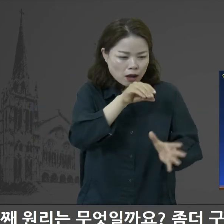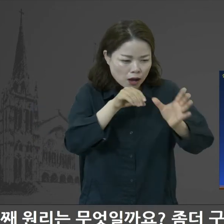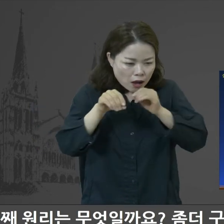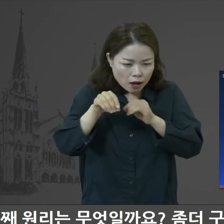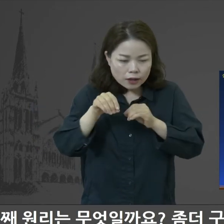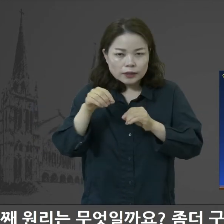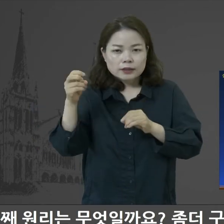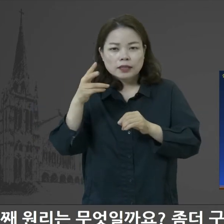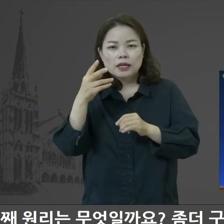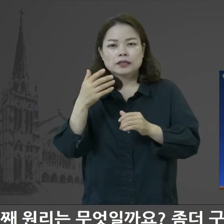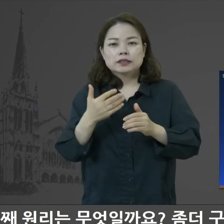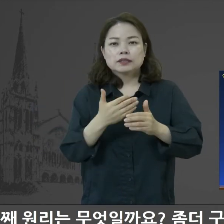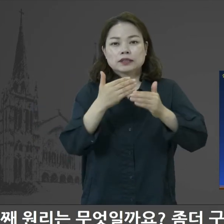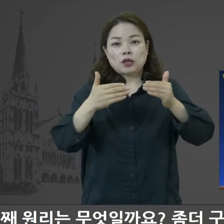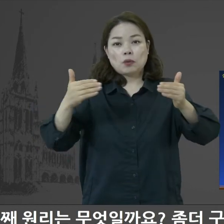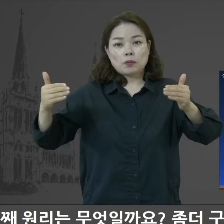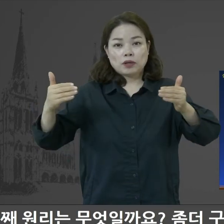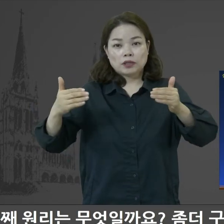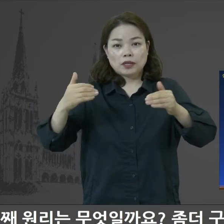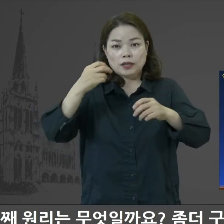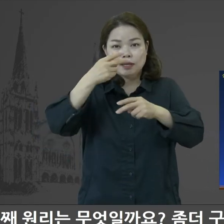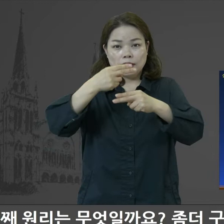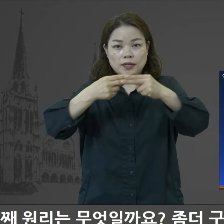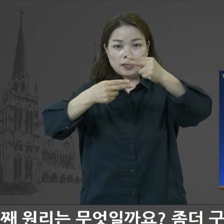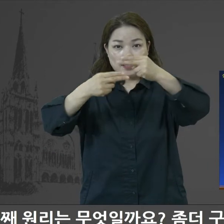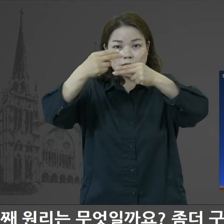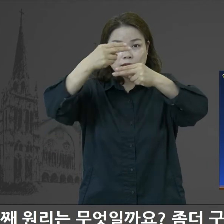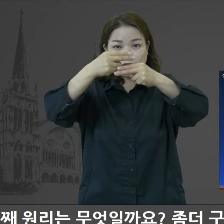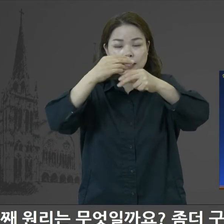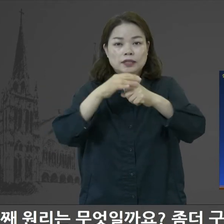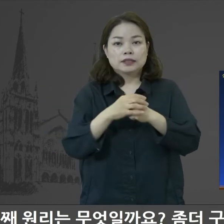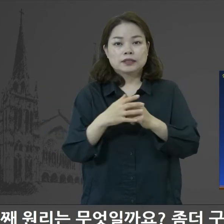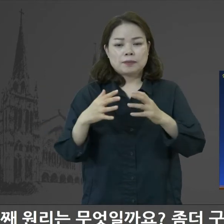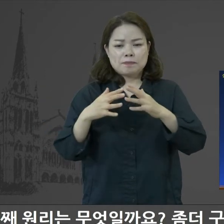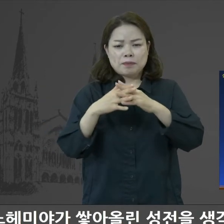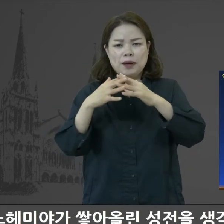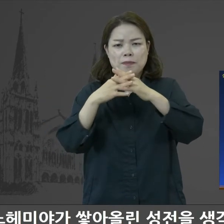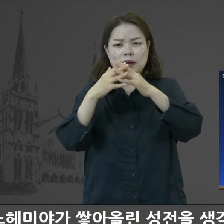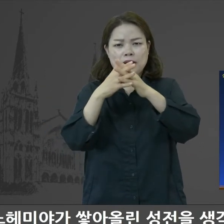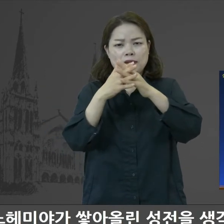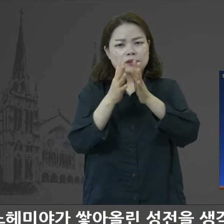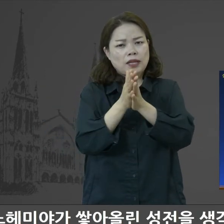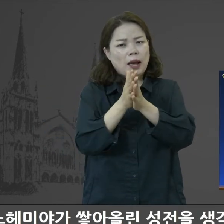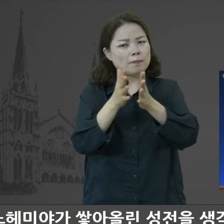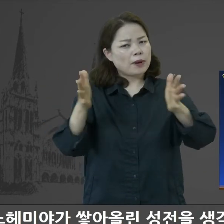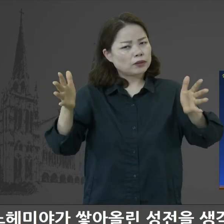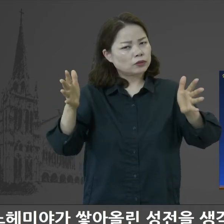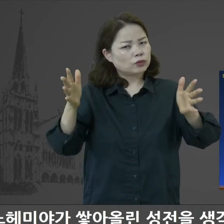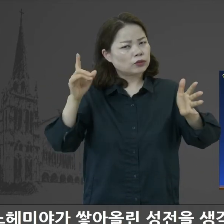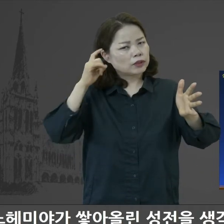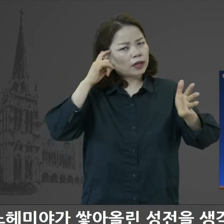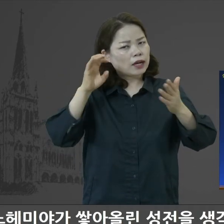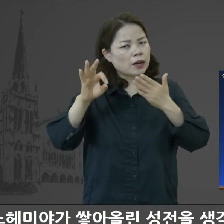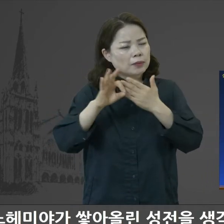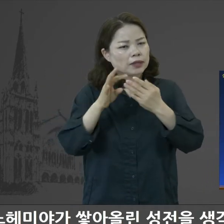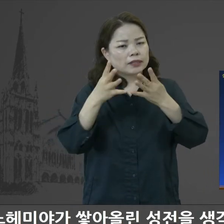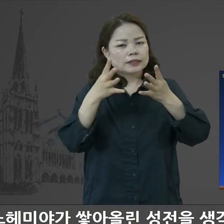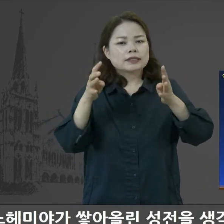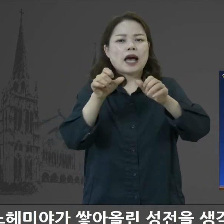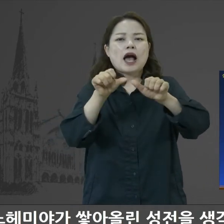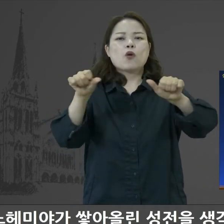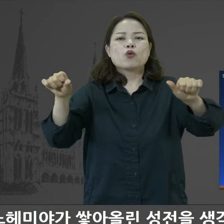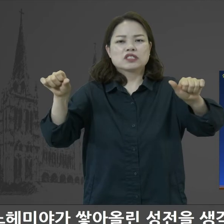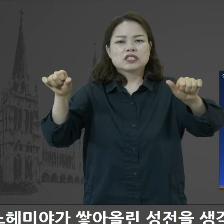다시 쌓아 올린 성벽의 높이가 10에서 12m, 그러니까 아파트로 따진다면 한 4, 5층 정도 되겠죠.